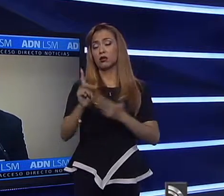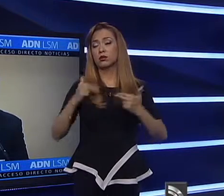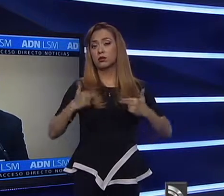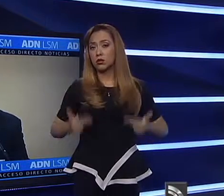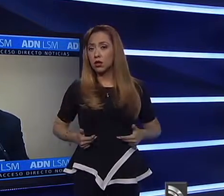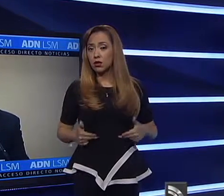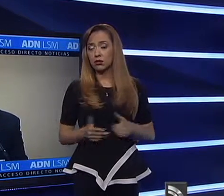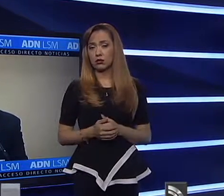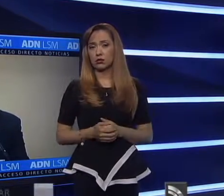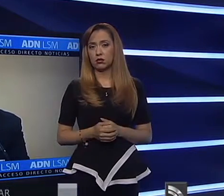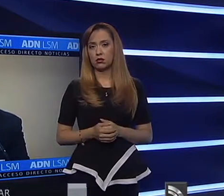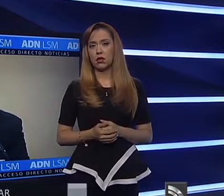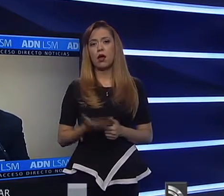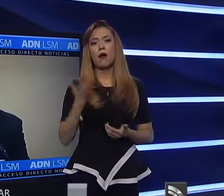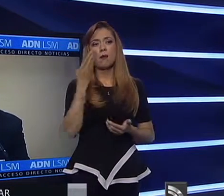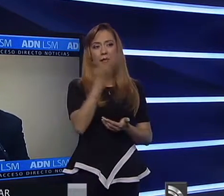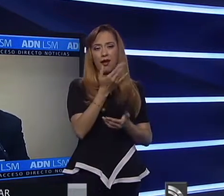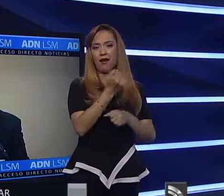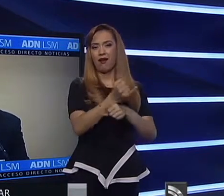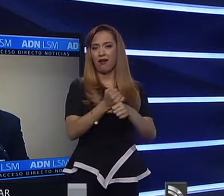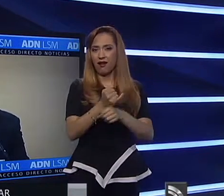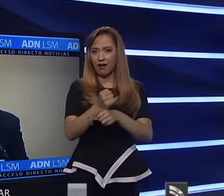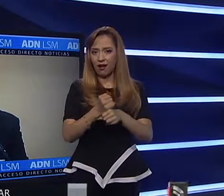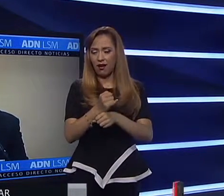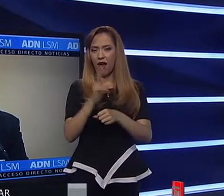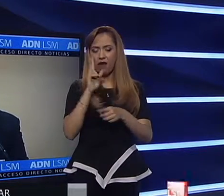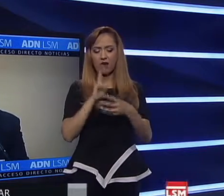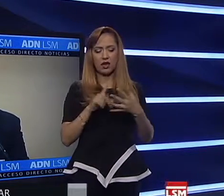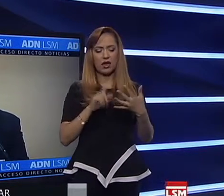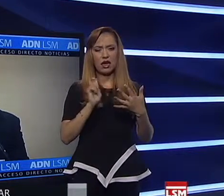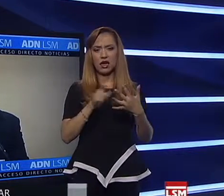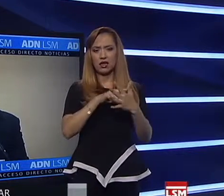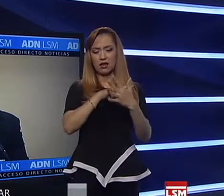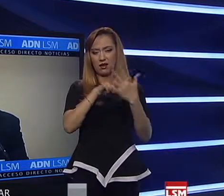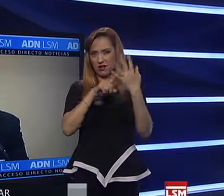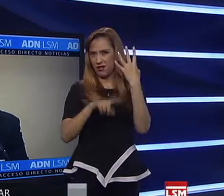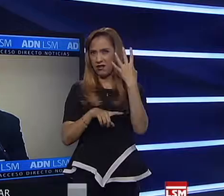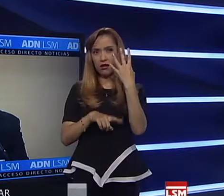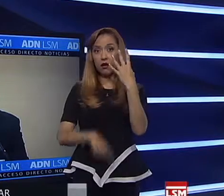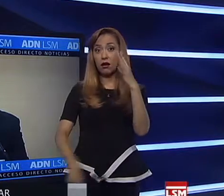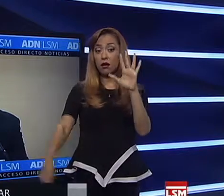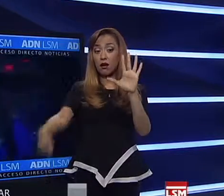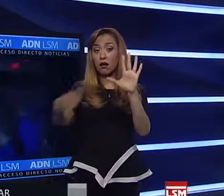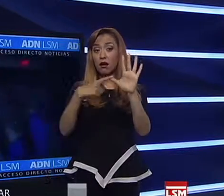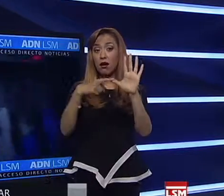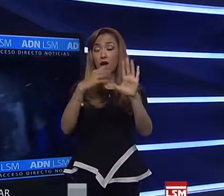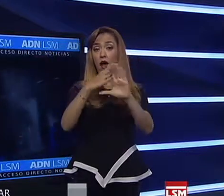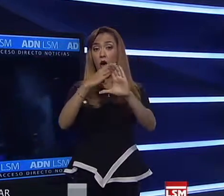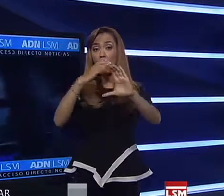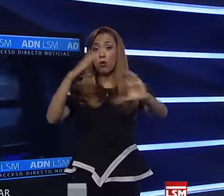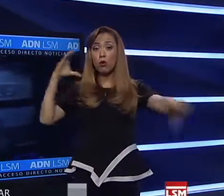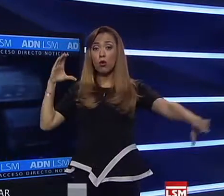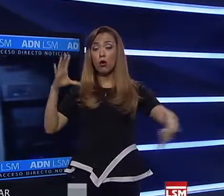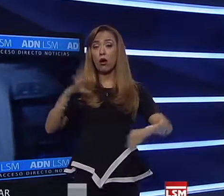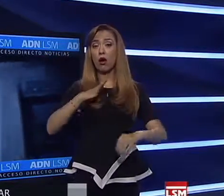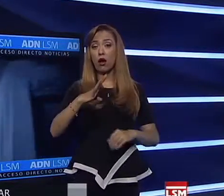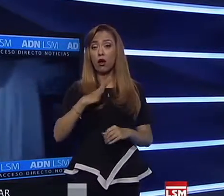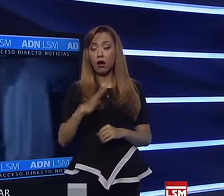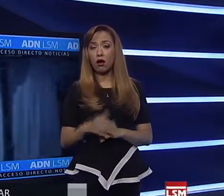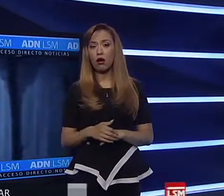no solo pidieron investigar la existencia de un quinto autobús en el caso, como lo señala el informe de expertos, sino un sexto